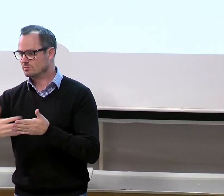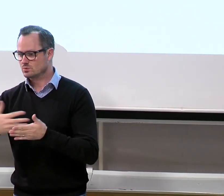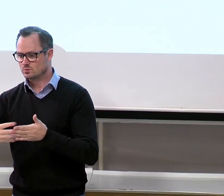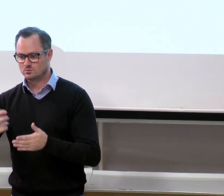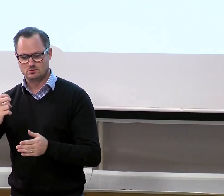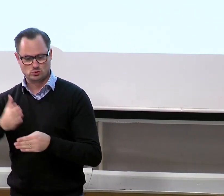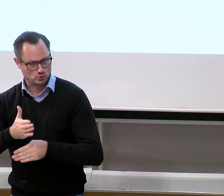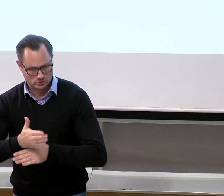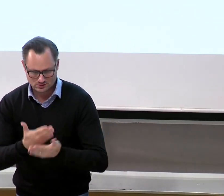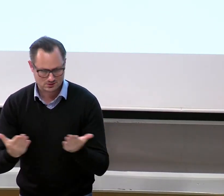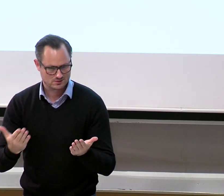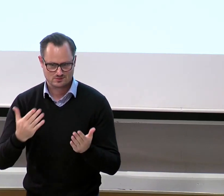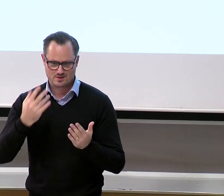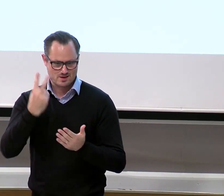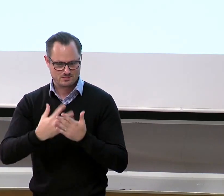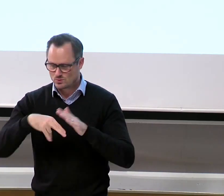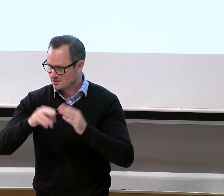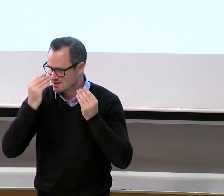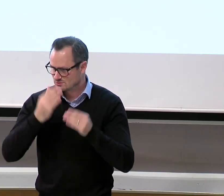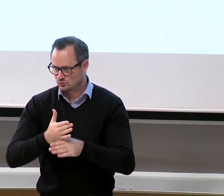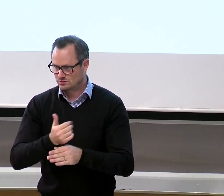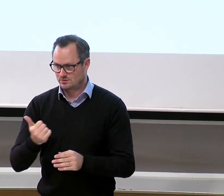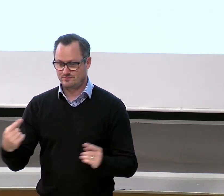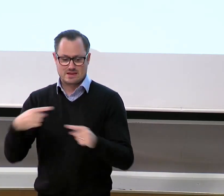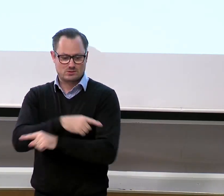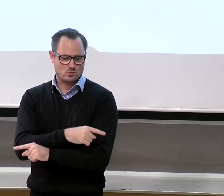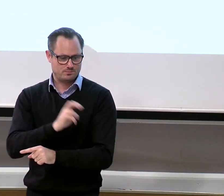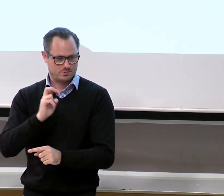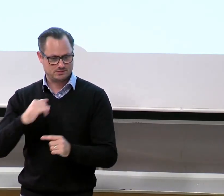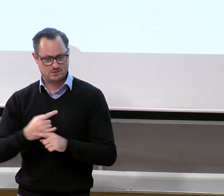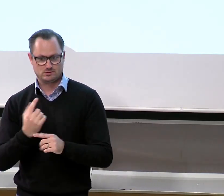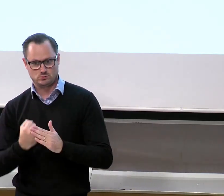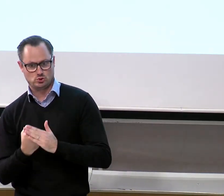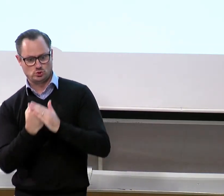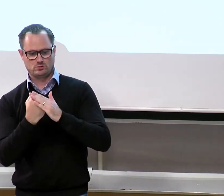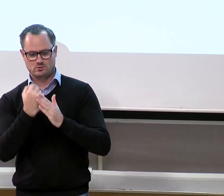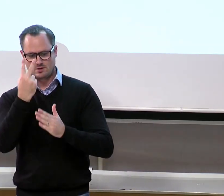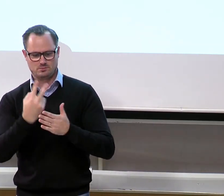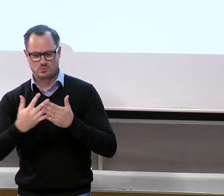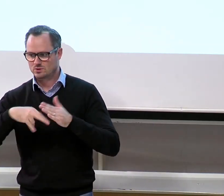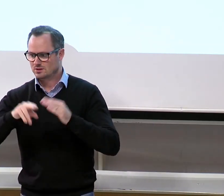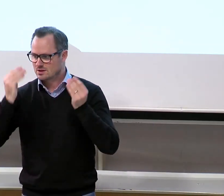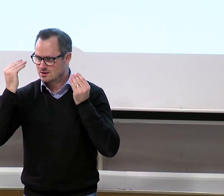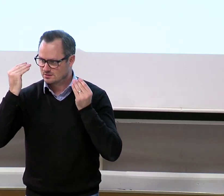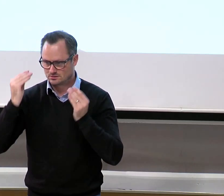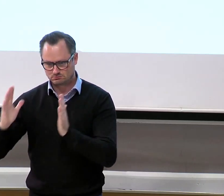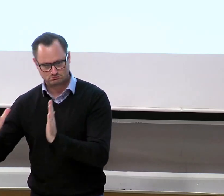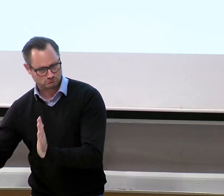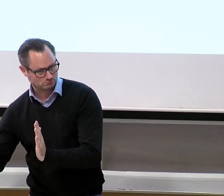Men inom språkforskningen så tycker vi absolut inte att något modersmål stör inlärning av svenska,